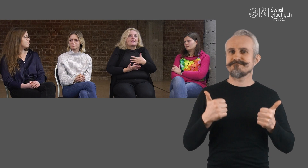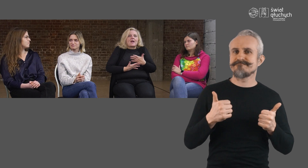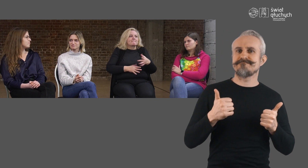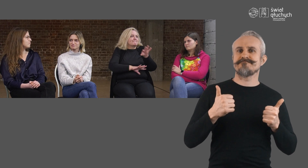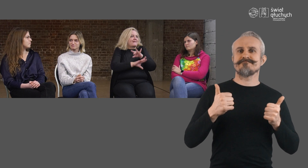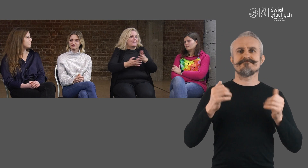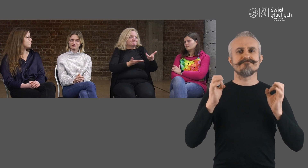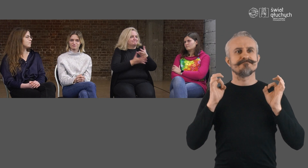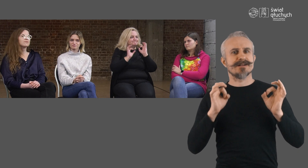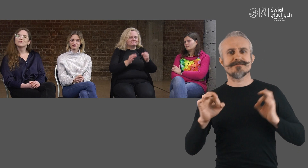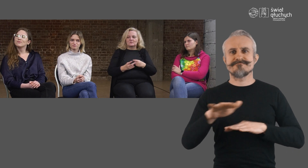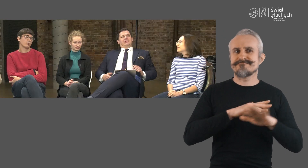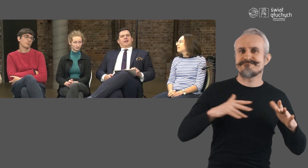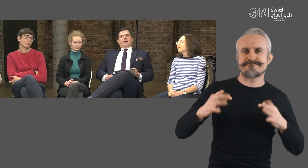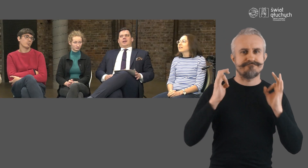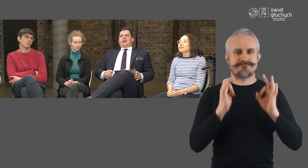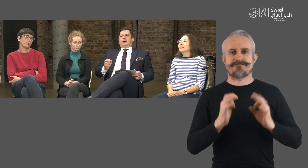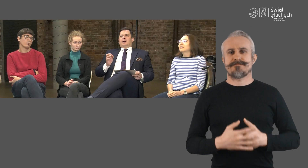tym.